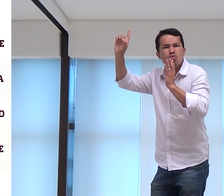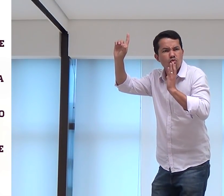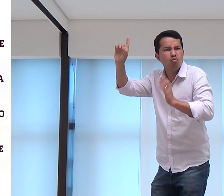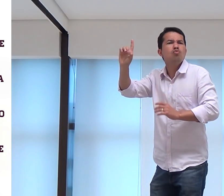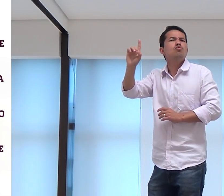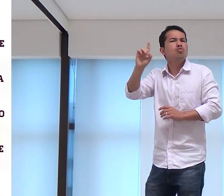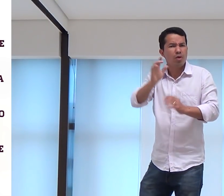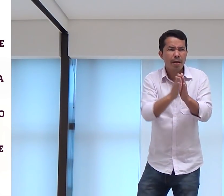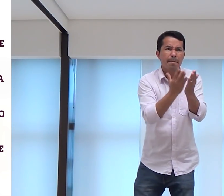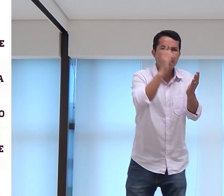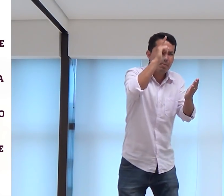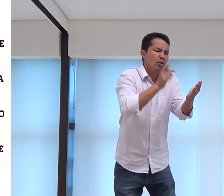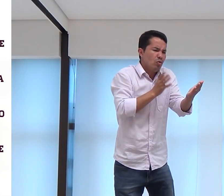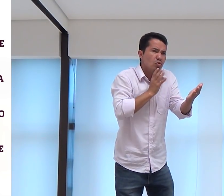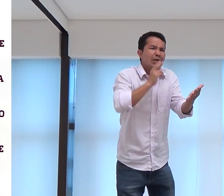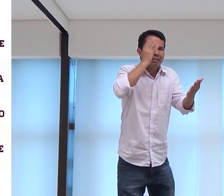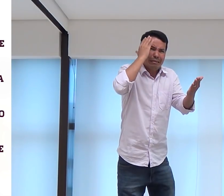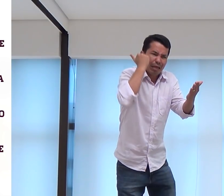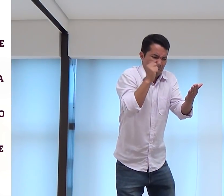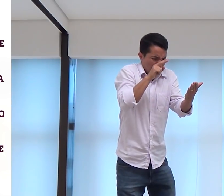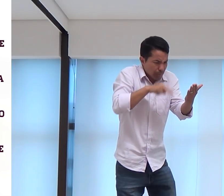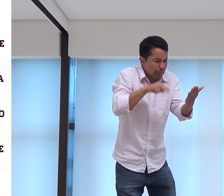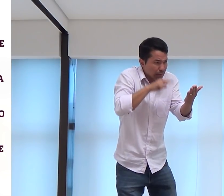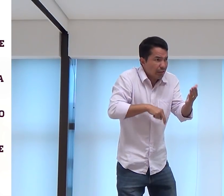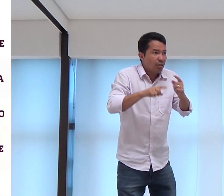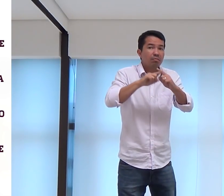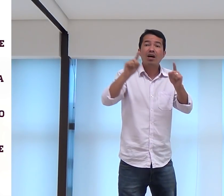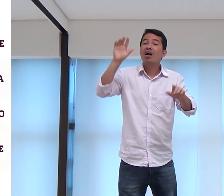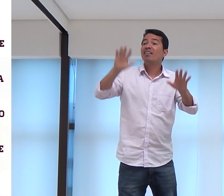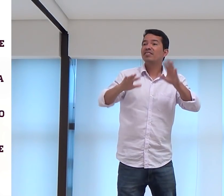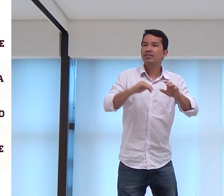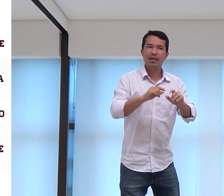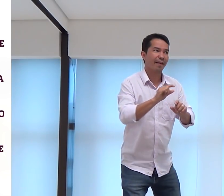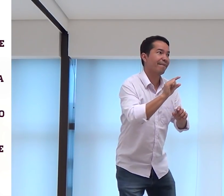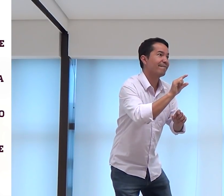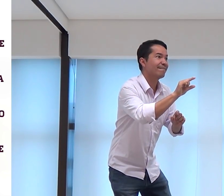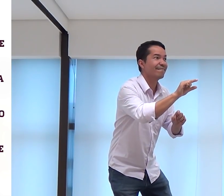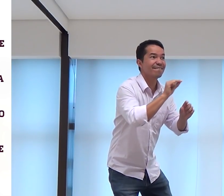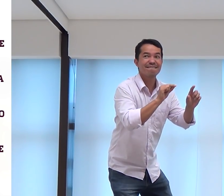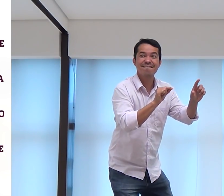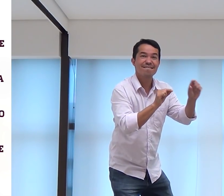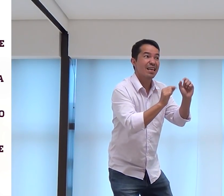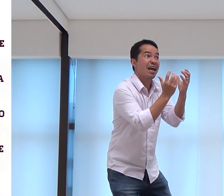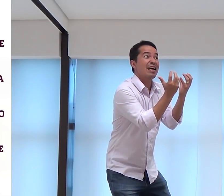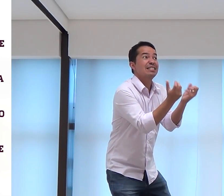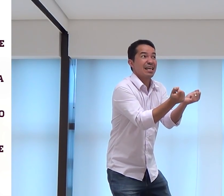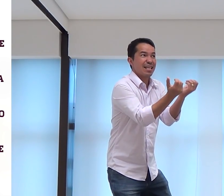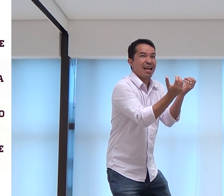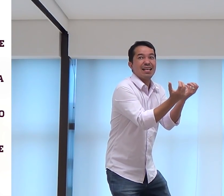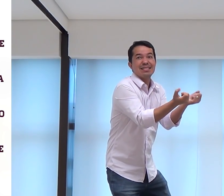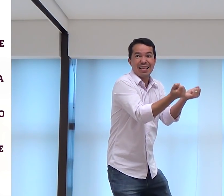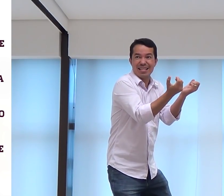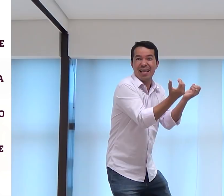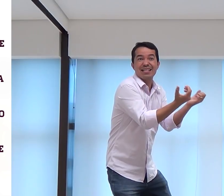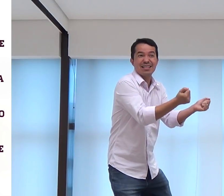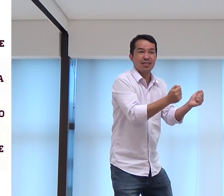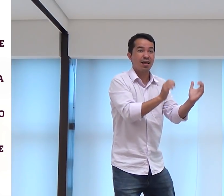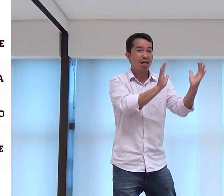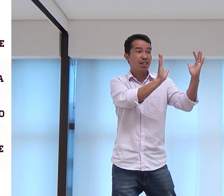palavra. Mas nós conhecemos a Deus, conhecemos a palavra de Deus, lemos a palavra, mas às vezes